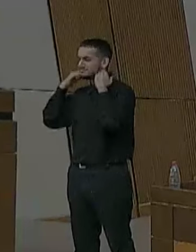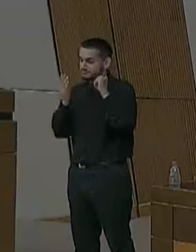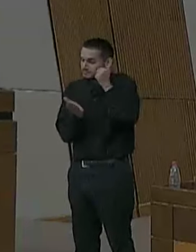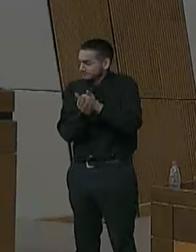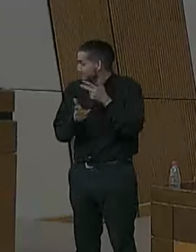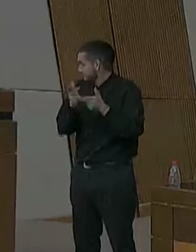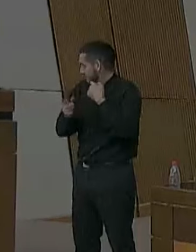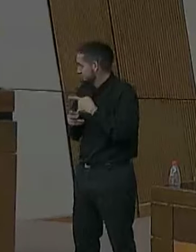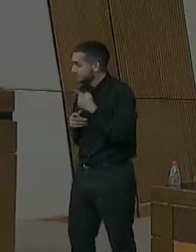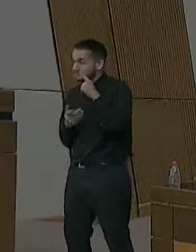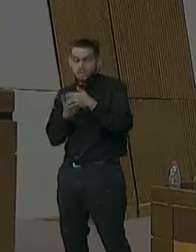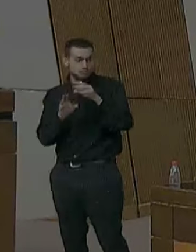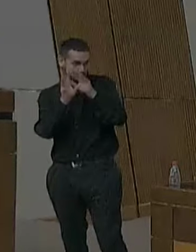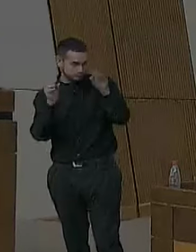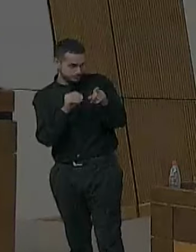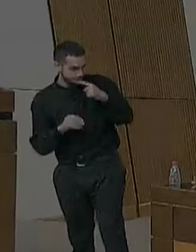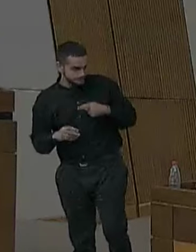si nos ayudas con la conclusión.